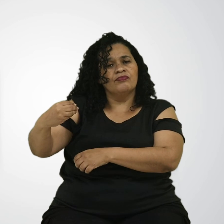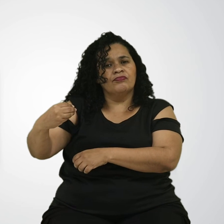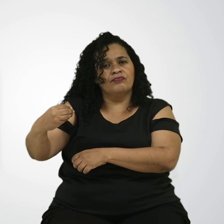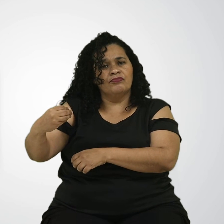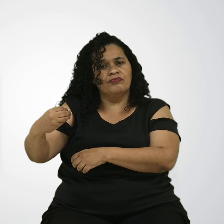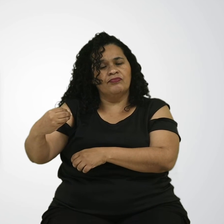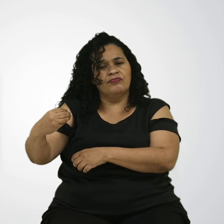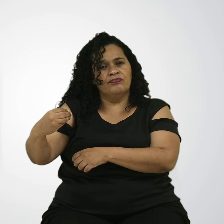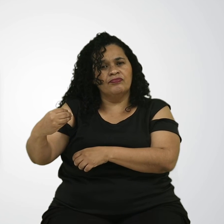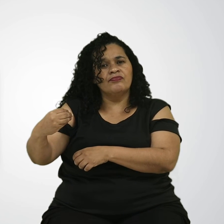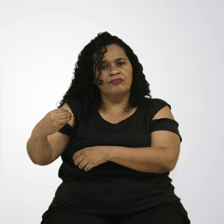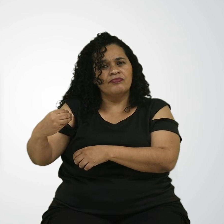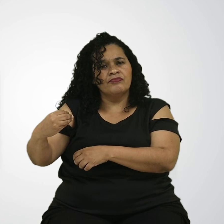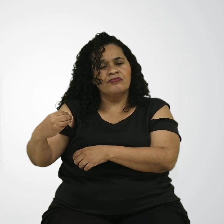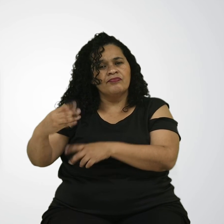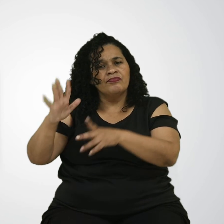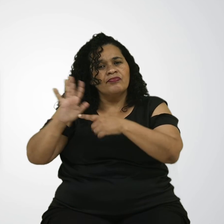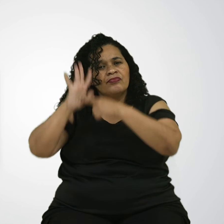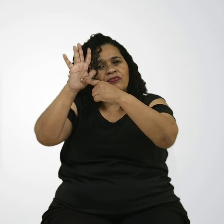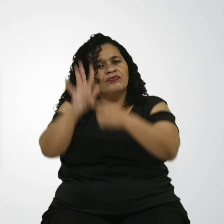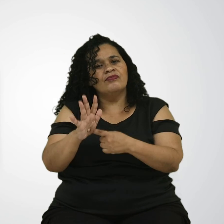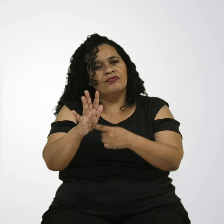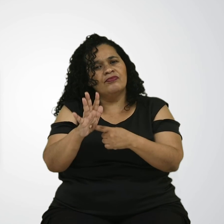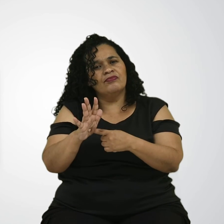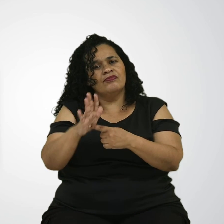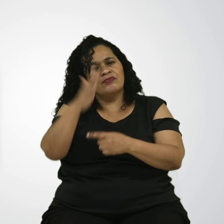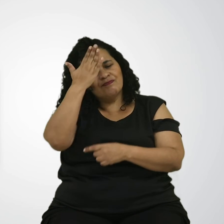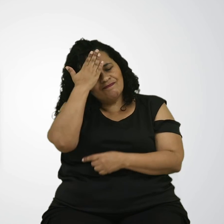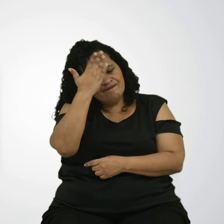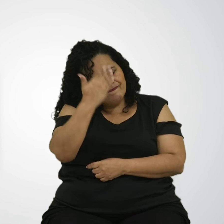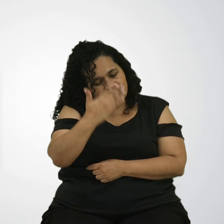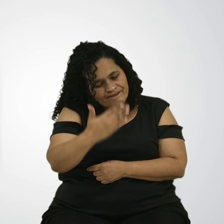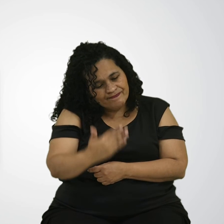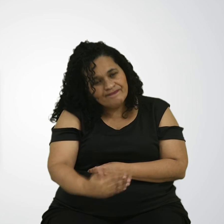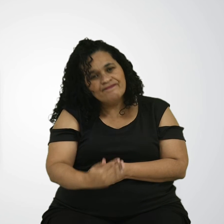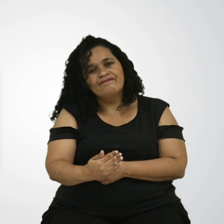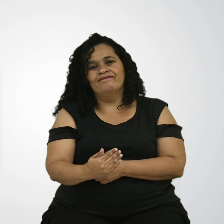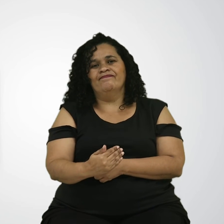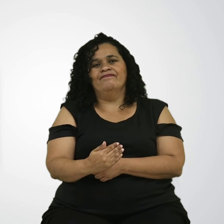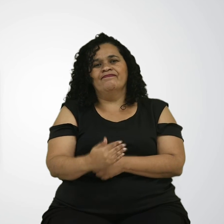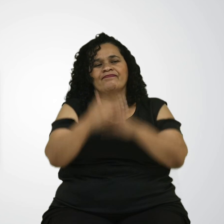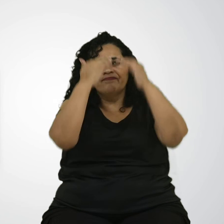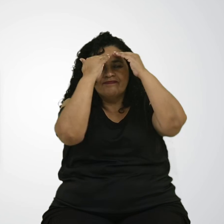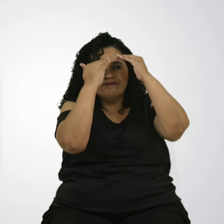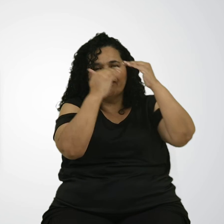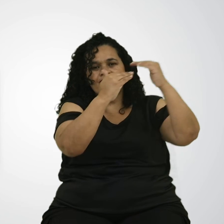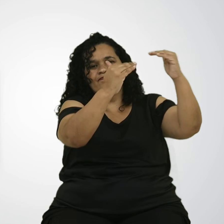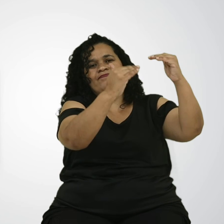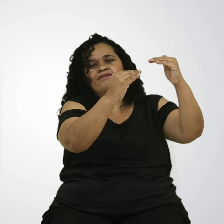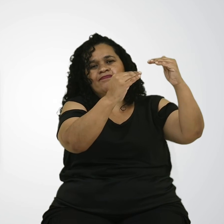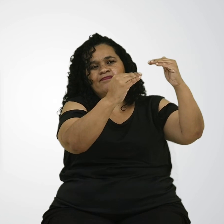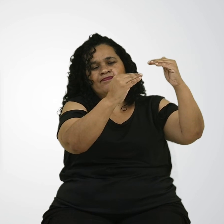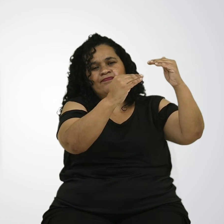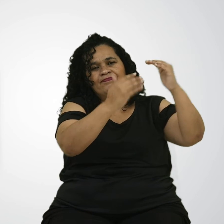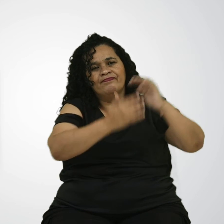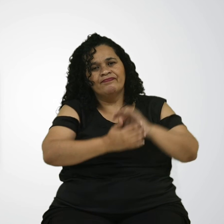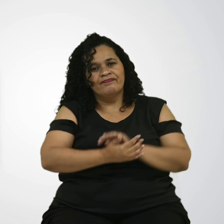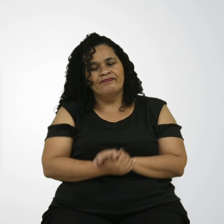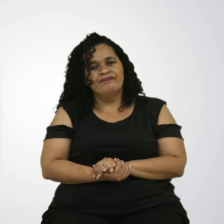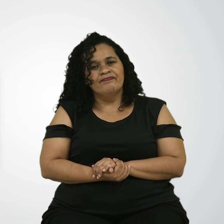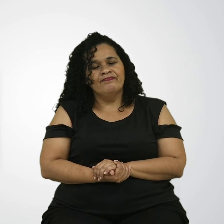nenhum filho terá dificuldade de honrar e obedecer um pai e uma mãe que o ama. Nenhum filho terá dificuldade com isso.